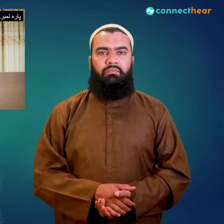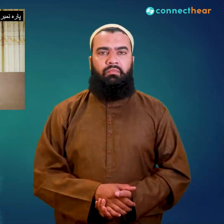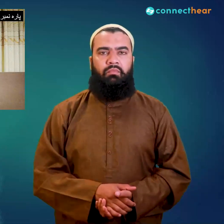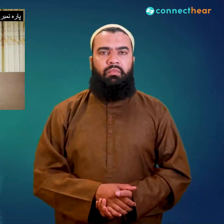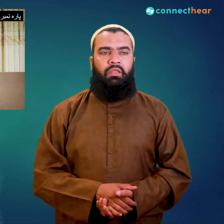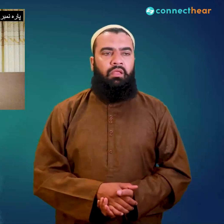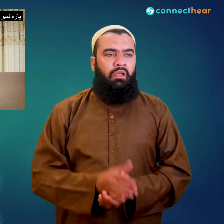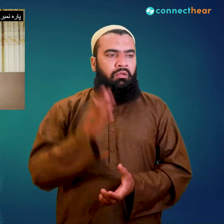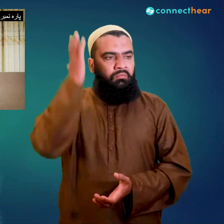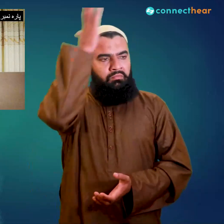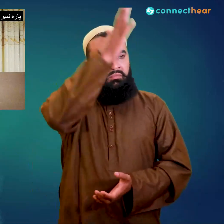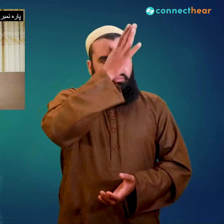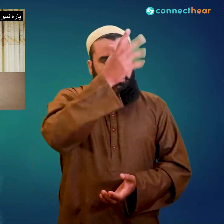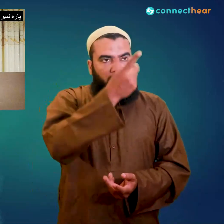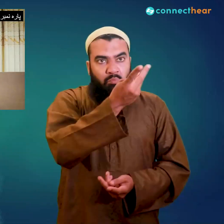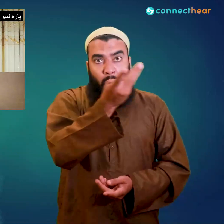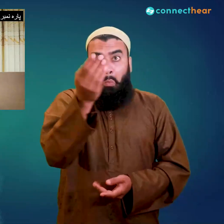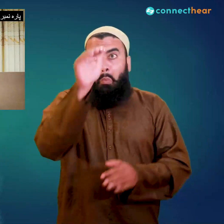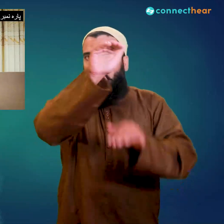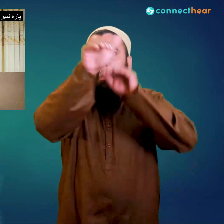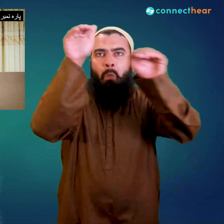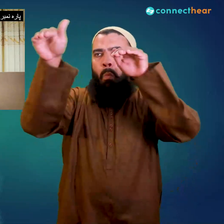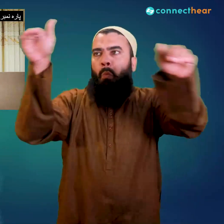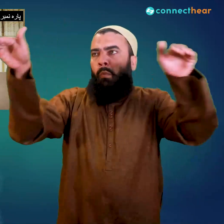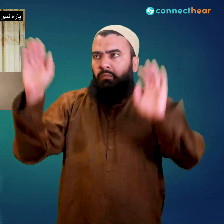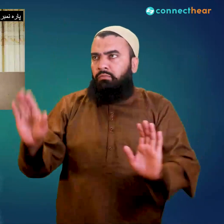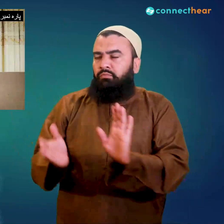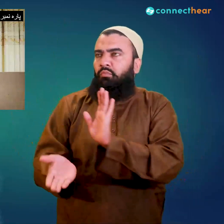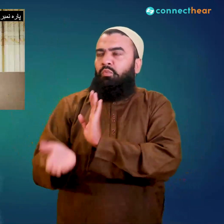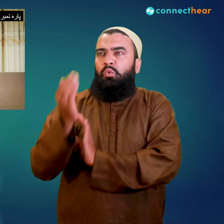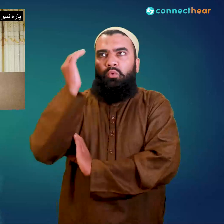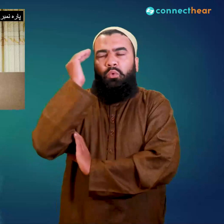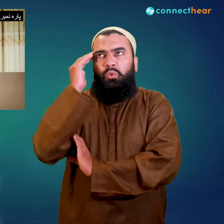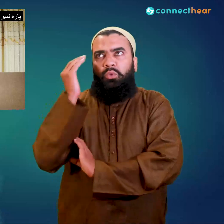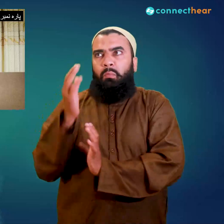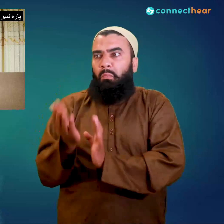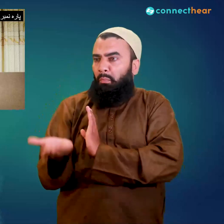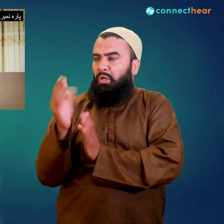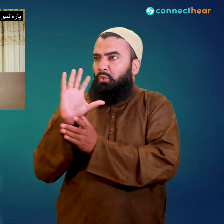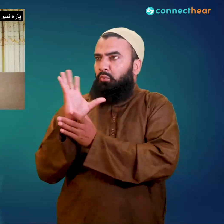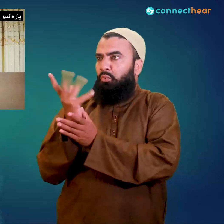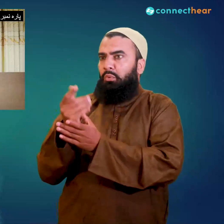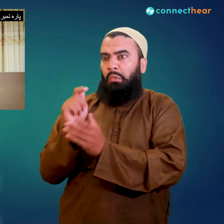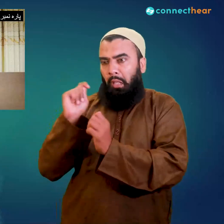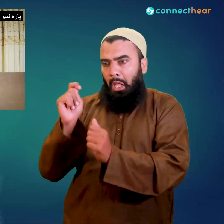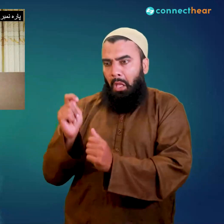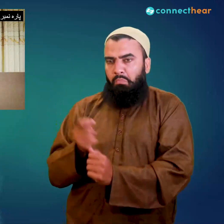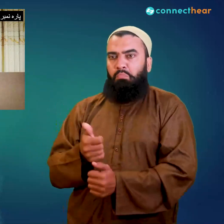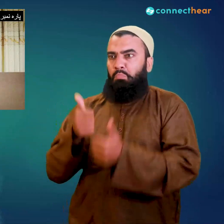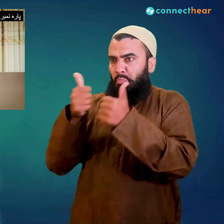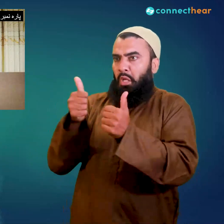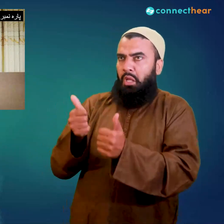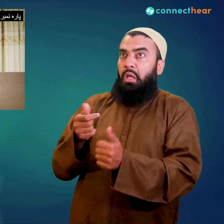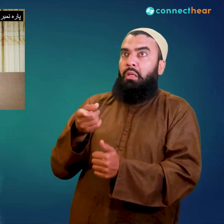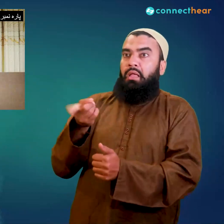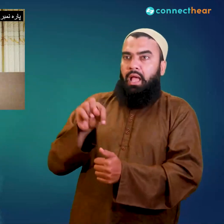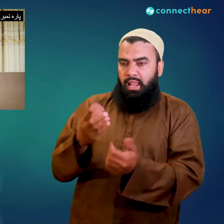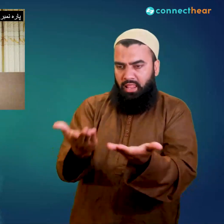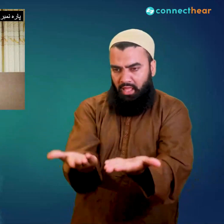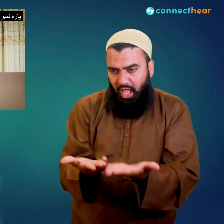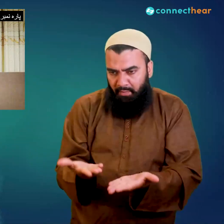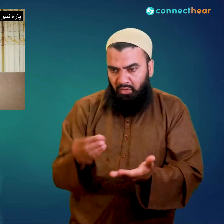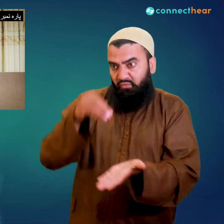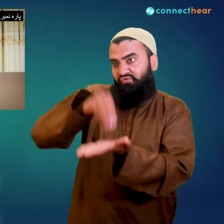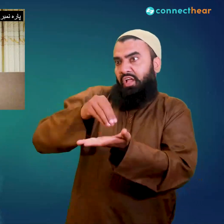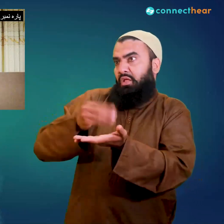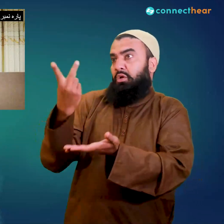کافروں کو یہ گمان ہے کہ ان کے اعمال ان کے کام آ جائیں گے، ان کے اعمال کا نفع انہیں ملے گا۔ اس بارے میں فرمایا